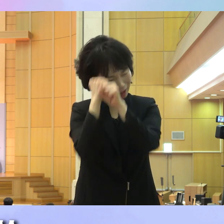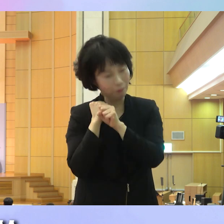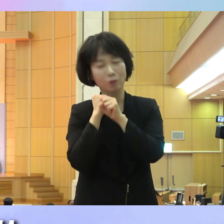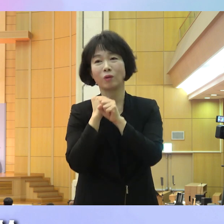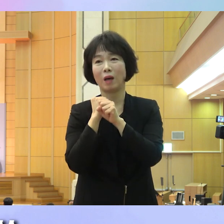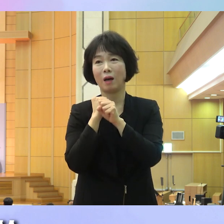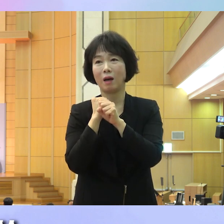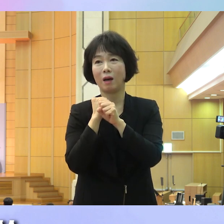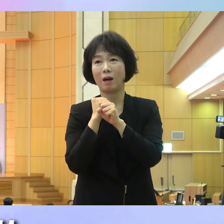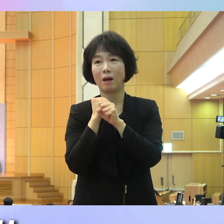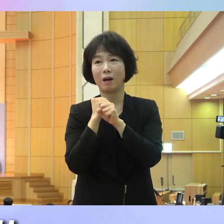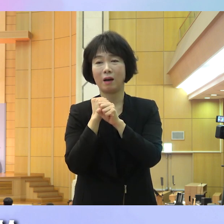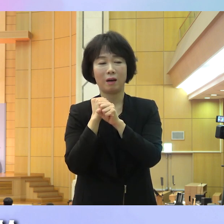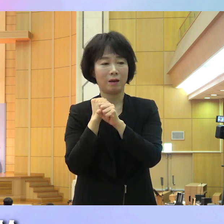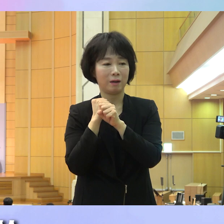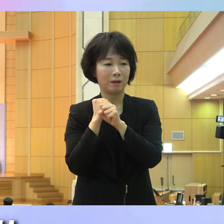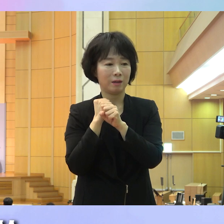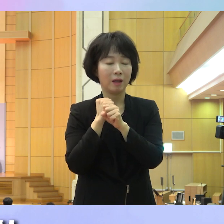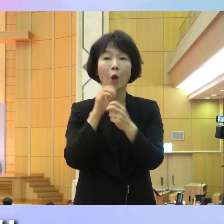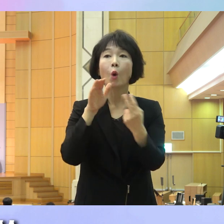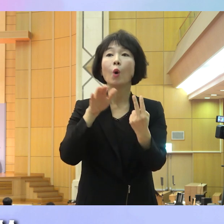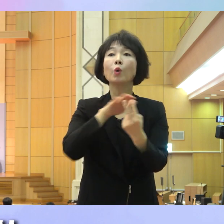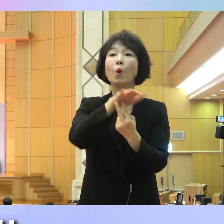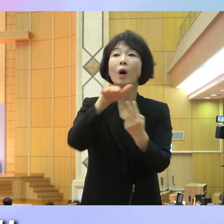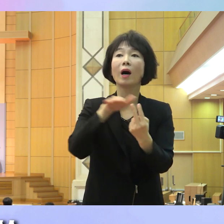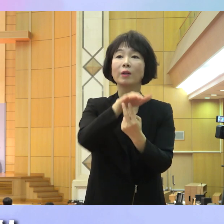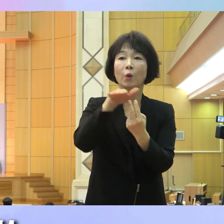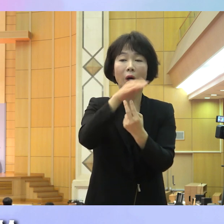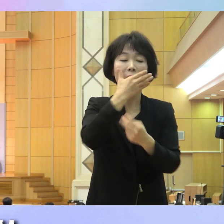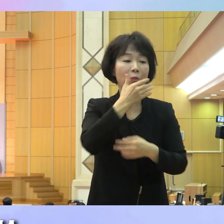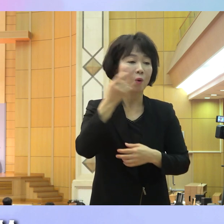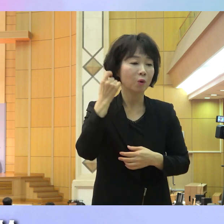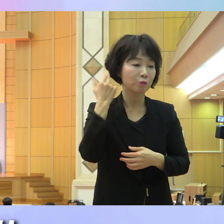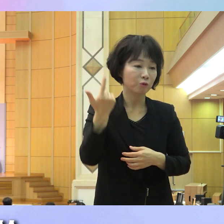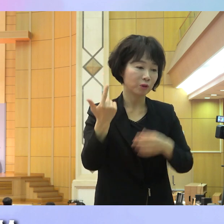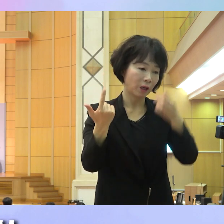요한복음 6장 66절.